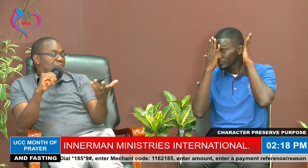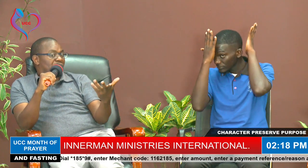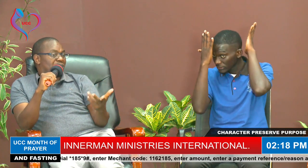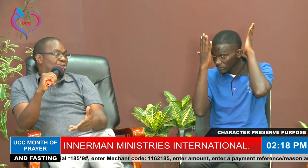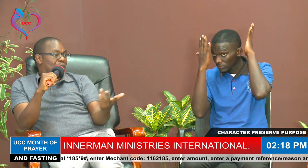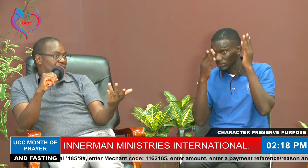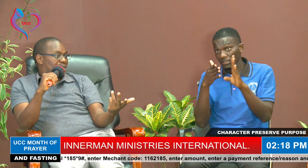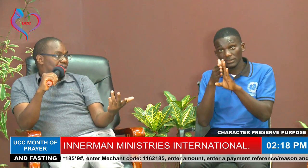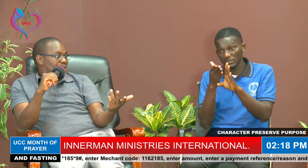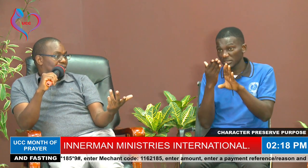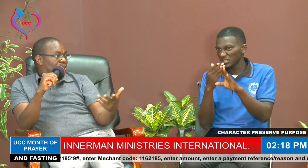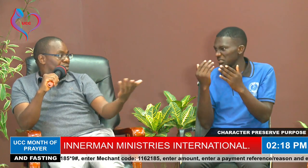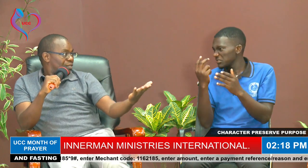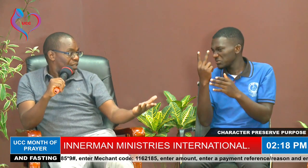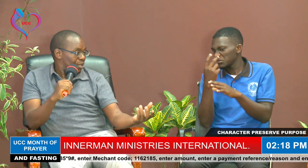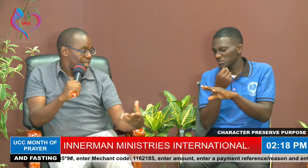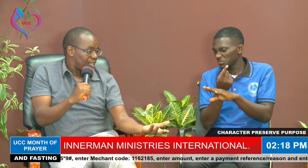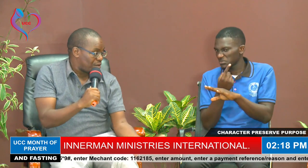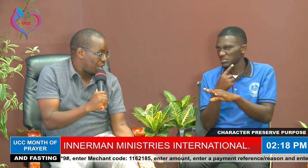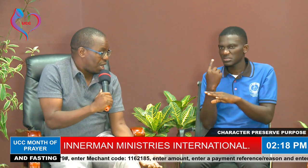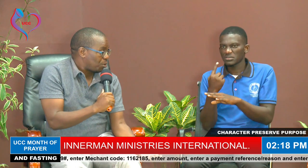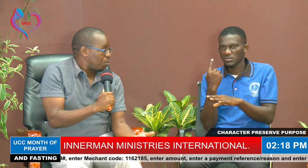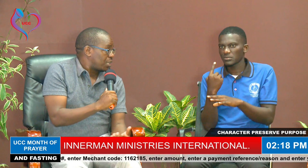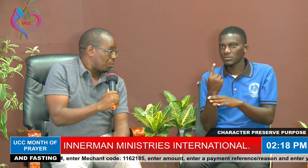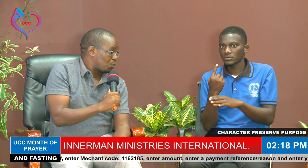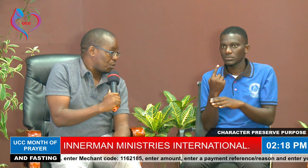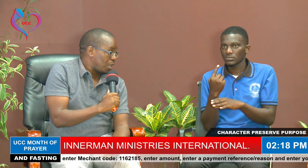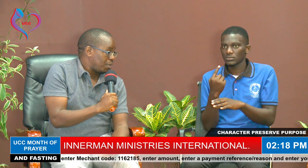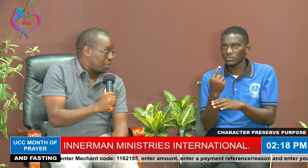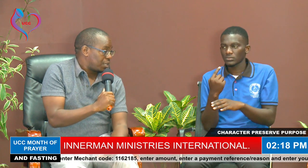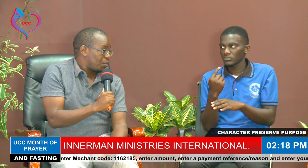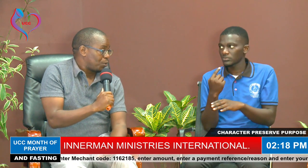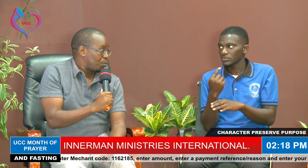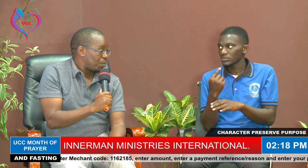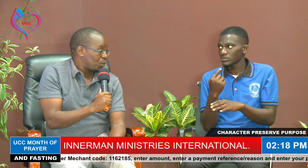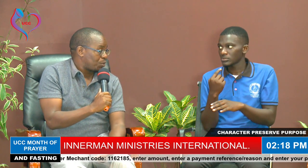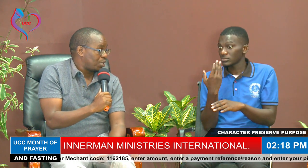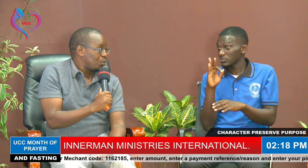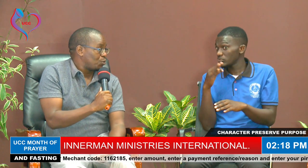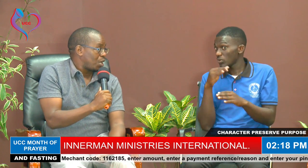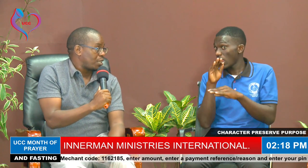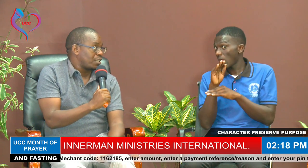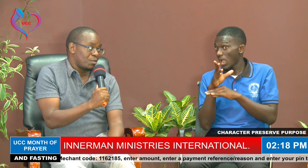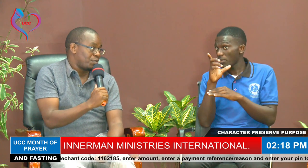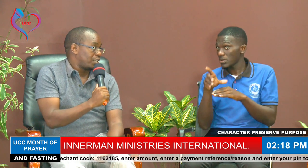just 2 minutes. Not even 5 minutes. Nagenda wa, amani so much muntu wera, sengoba dobu za bishop, siri nyo muntu wa alinyama ofisi